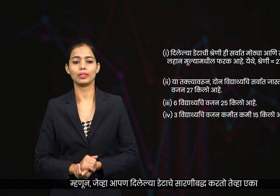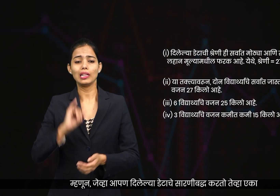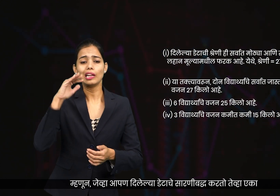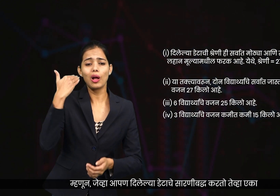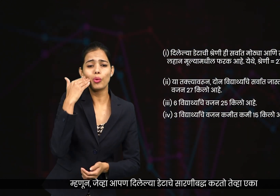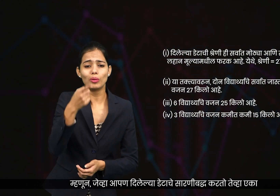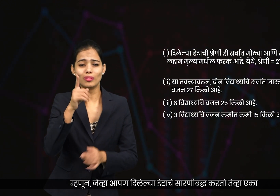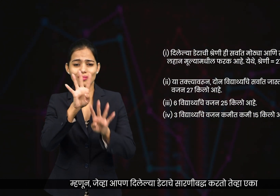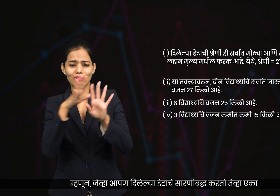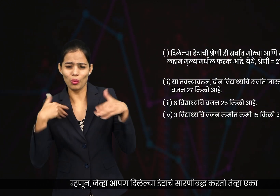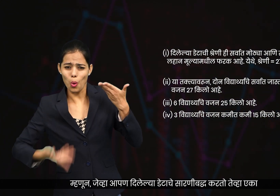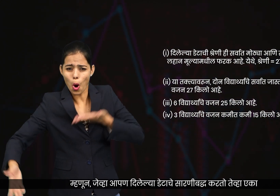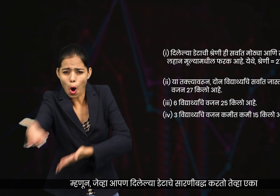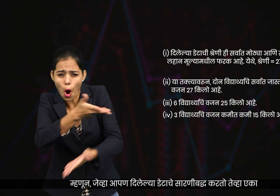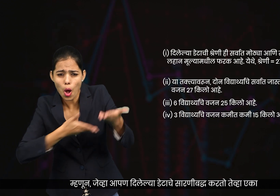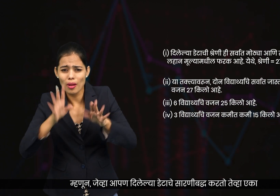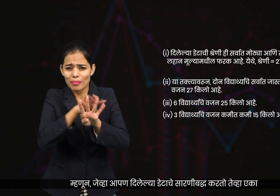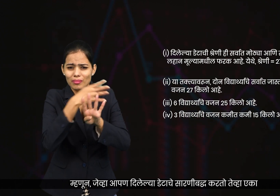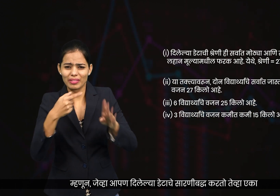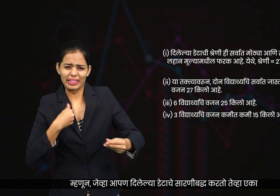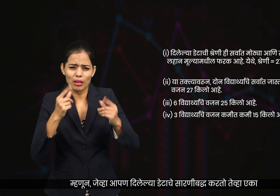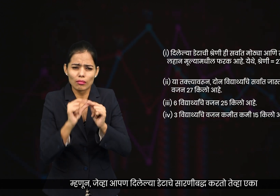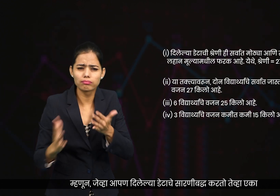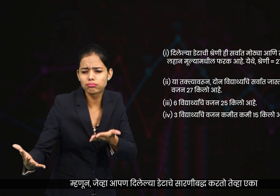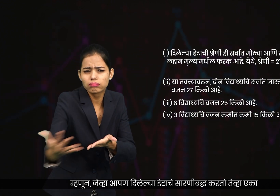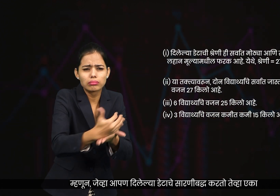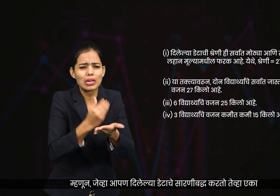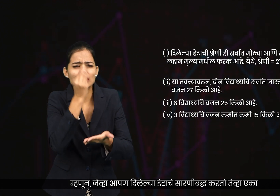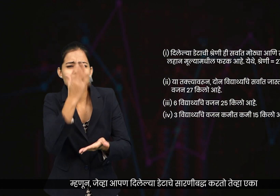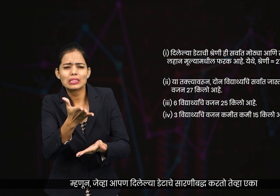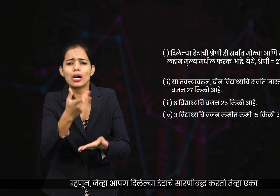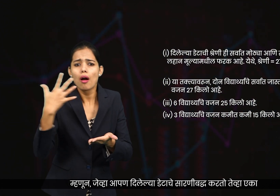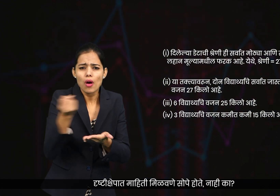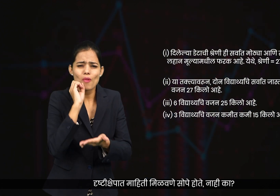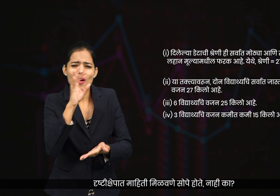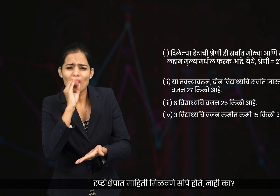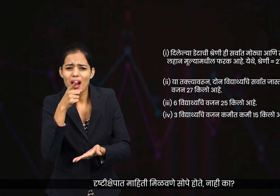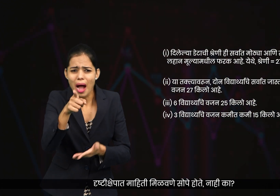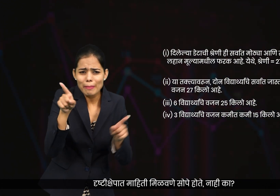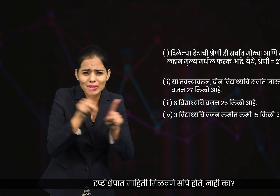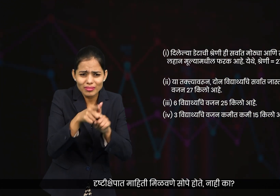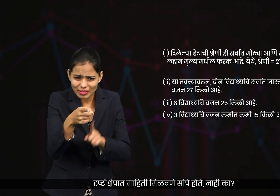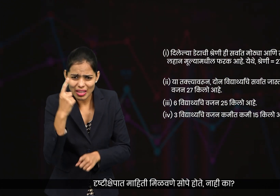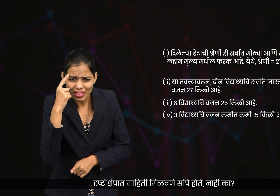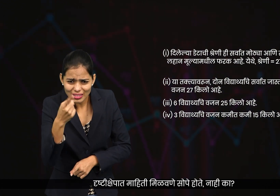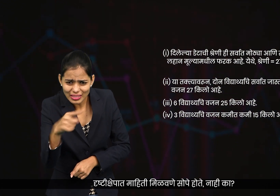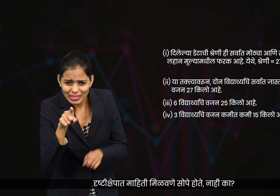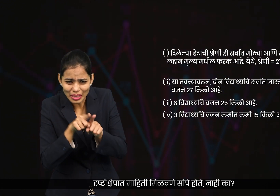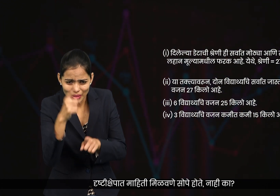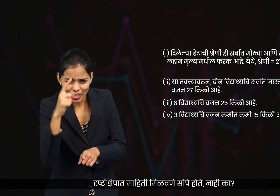म्हणून जेव्हा आपण दिलेल्या डेटाचे सारणीबद्ध करतो तेव्हा एका दृष्टिक्षेपात माहिती मिळणे सोपे आहे, नाही